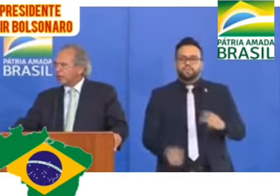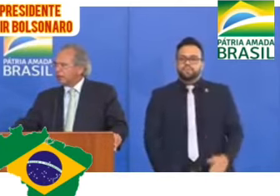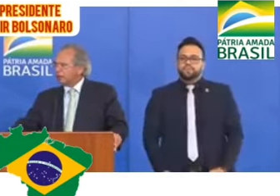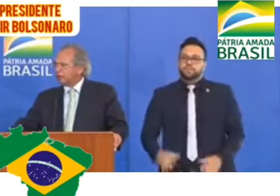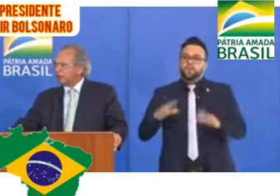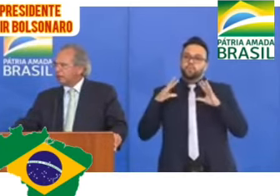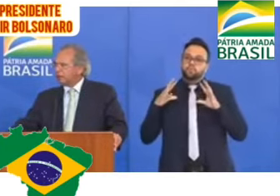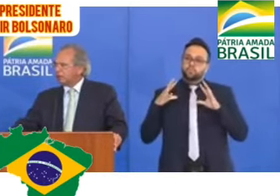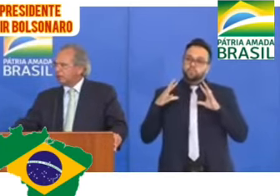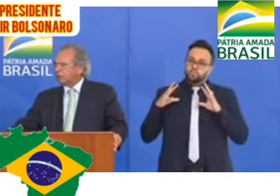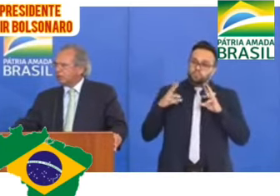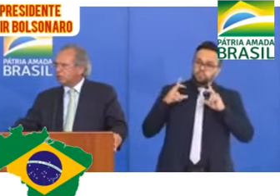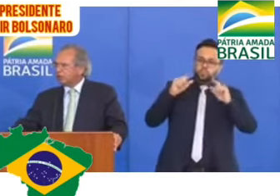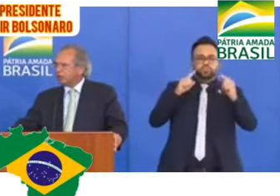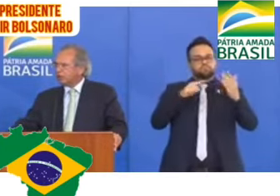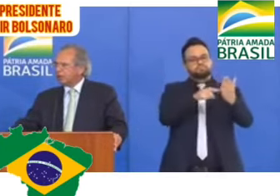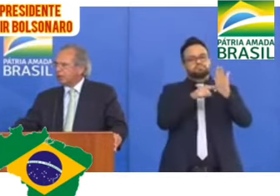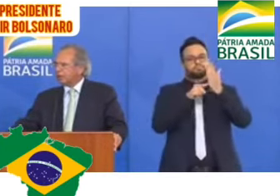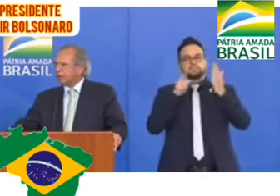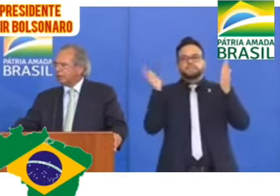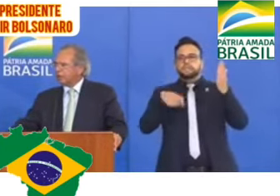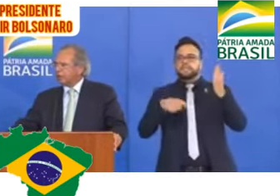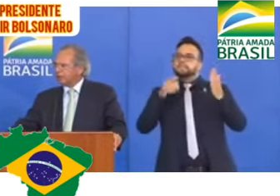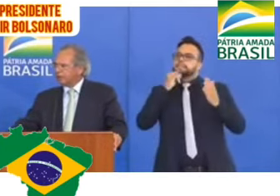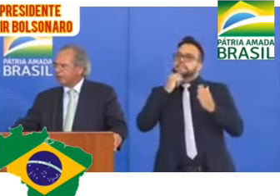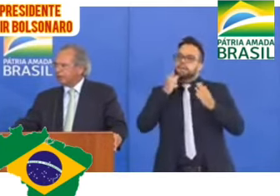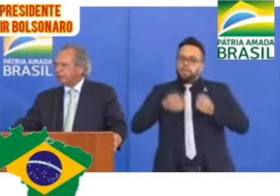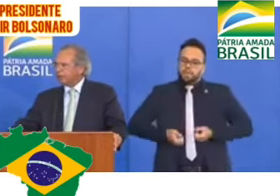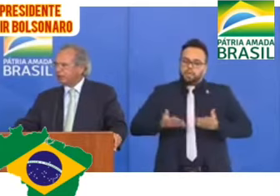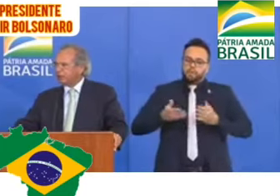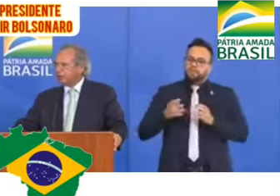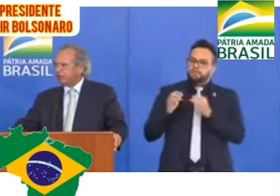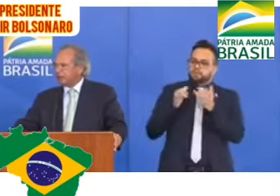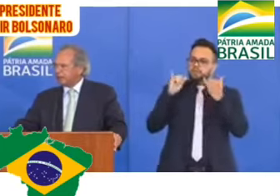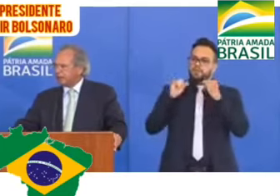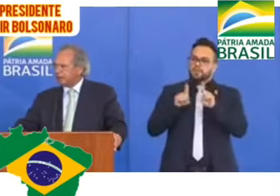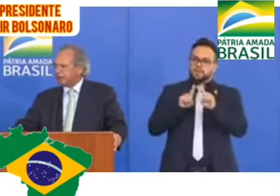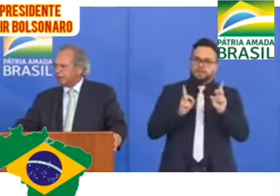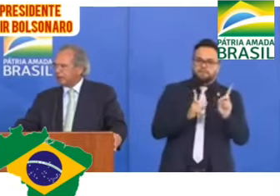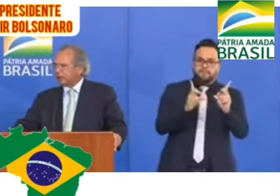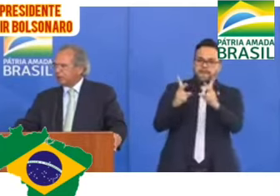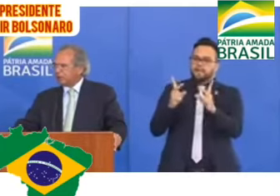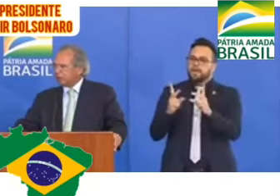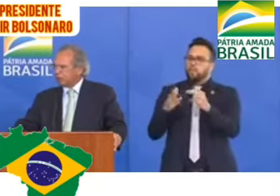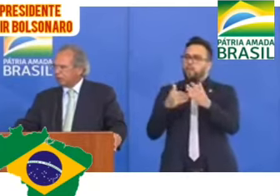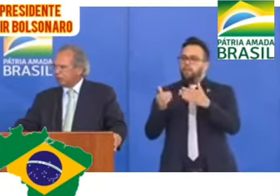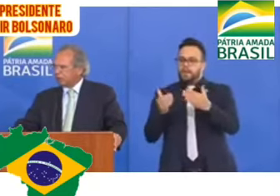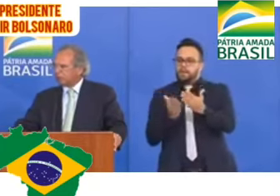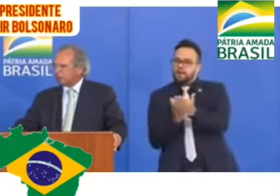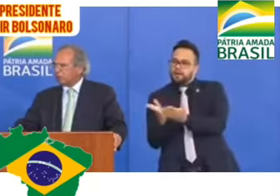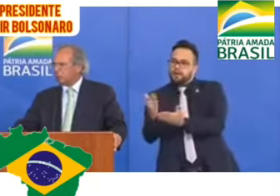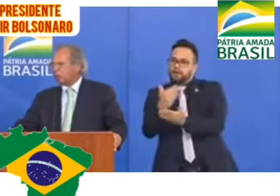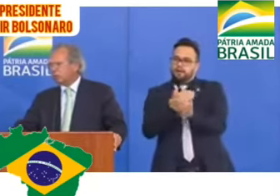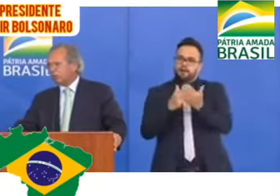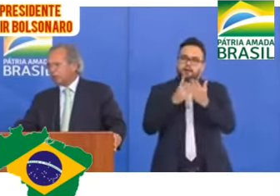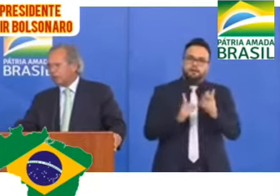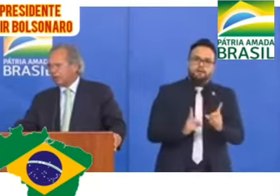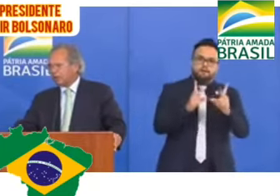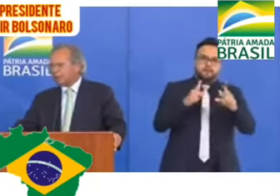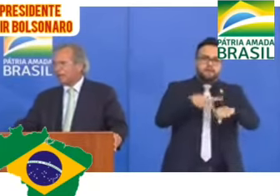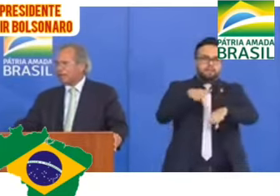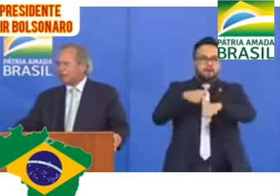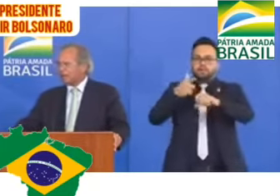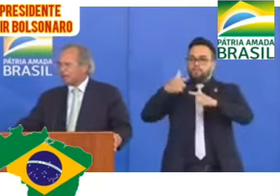Todos os sinais, consumo de energia elétrica, vendas, arrecadação, exportações